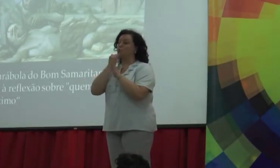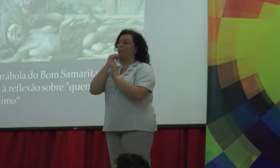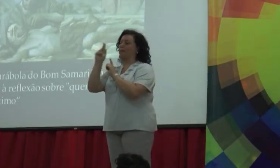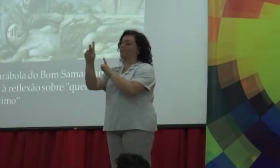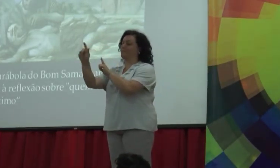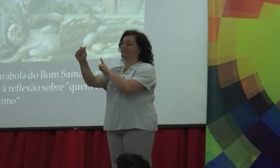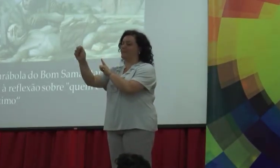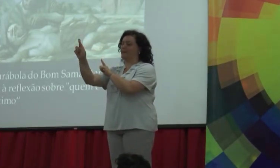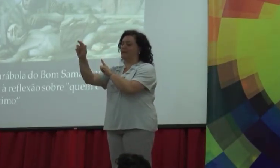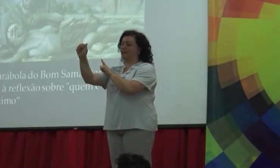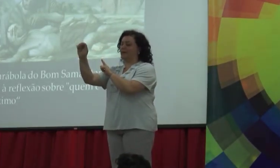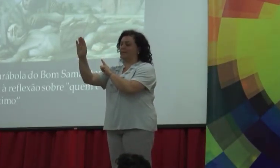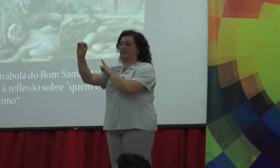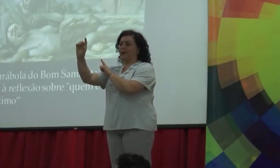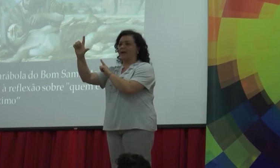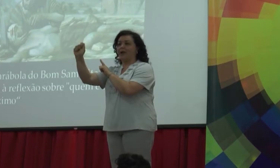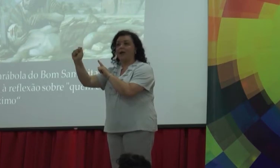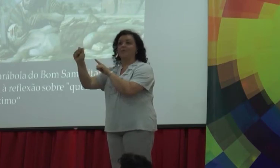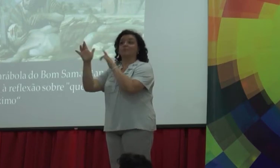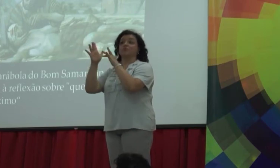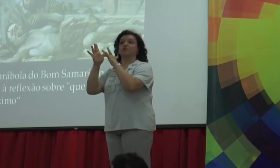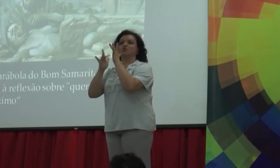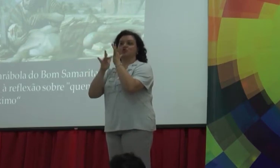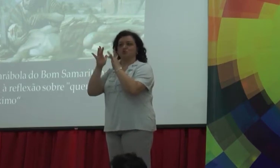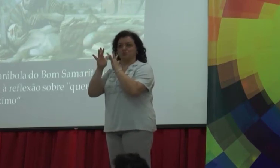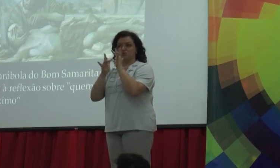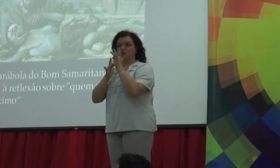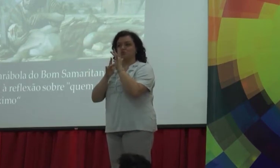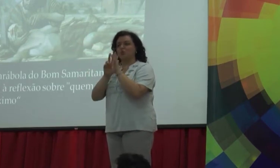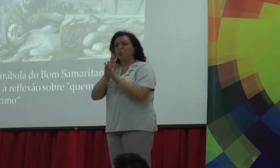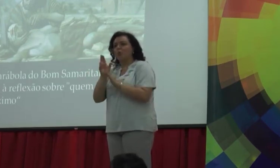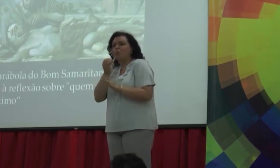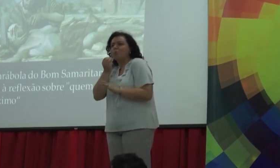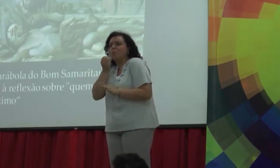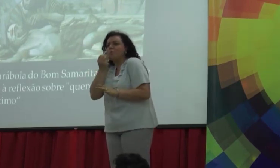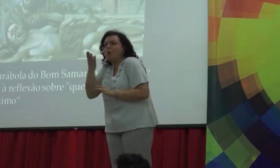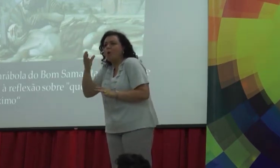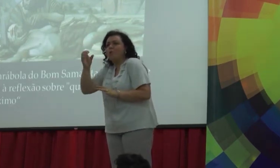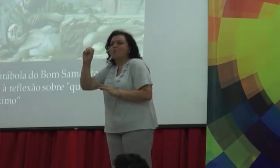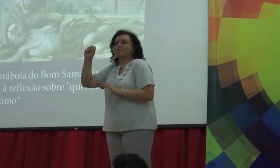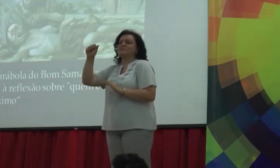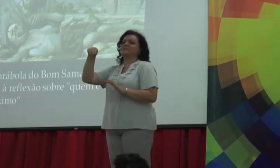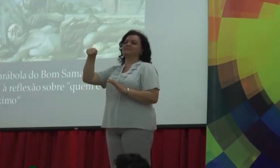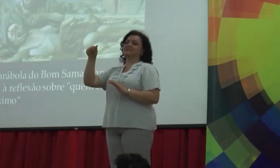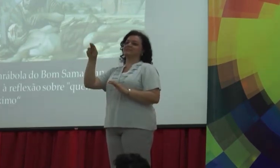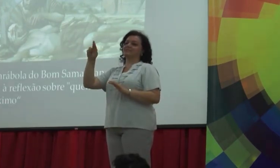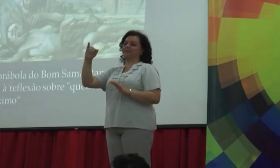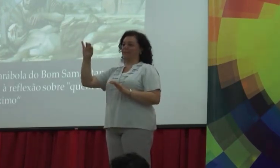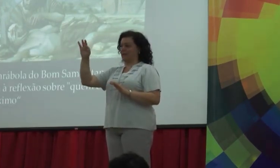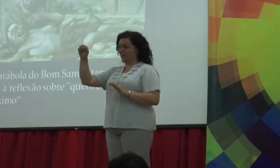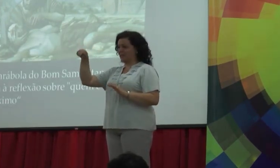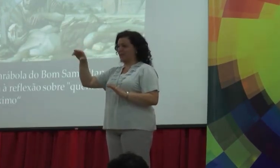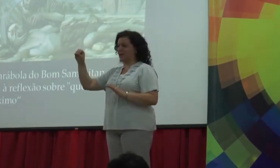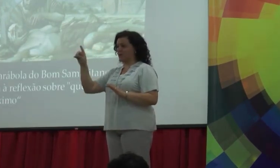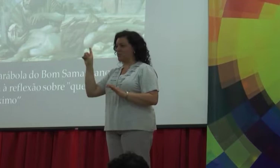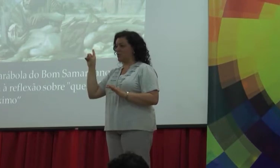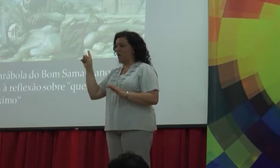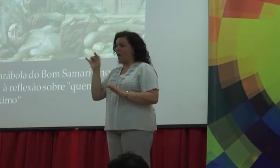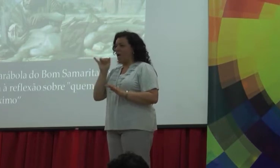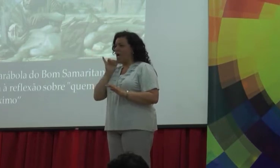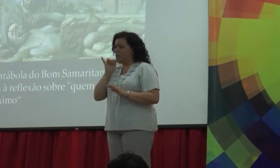parábola, desculpa, parábola de Jesus, que é